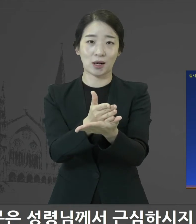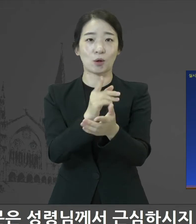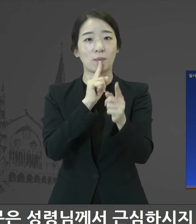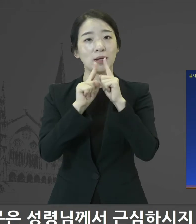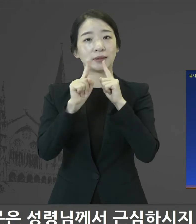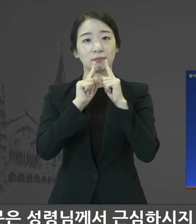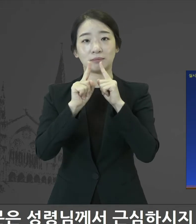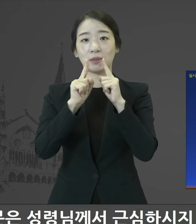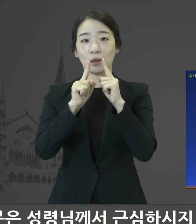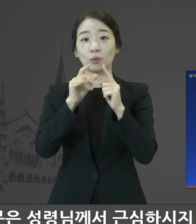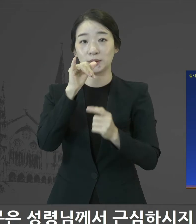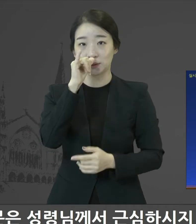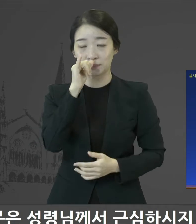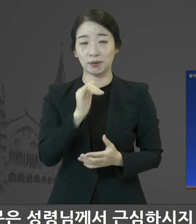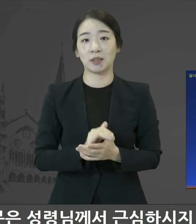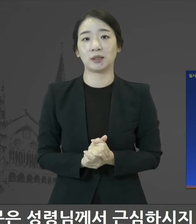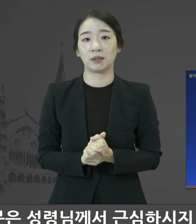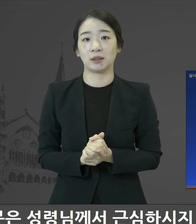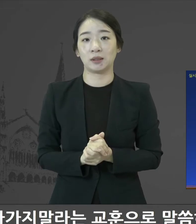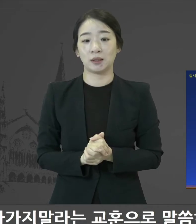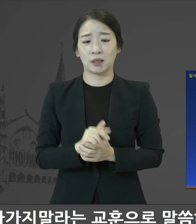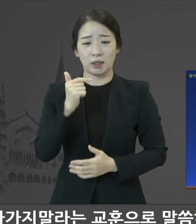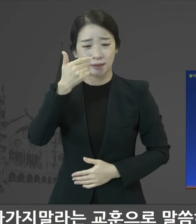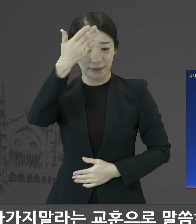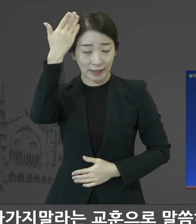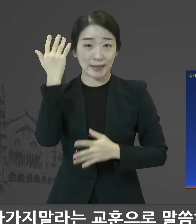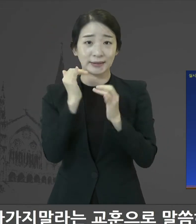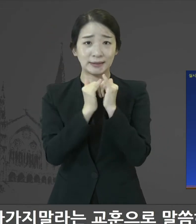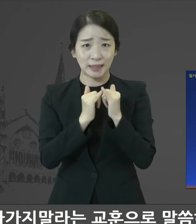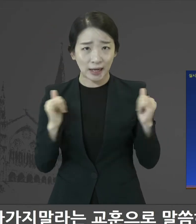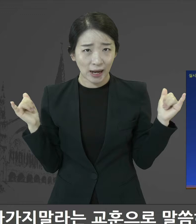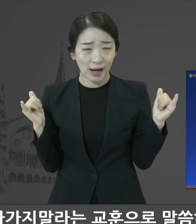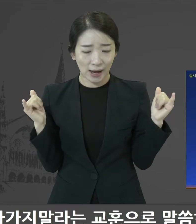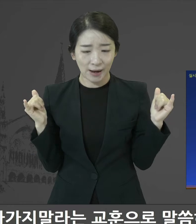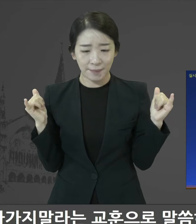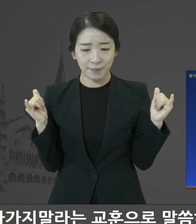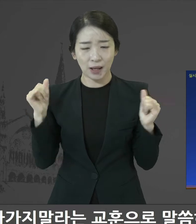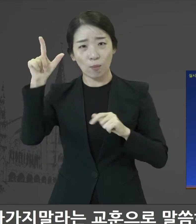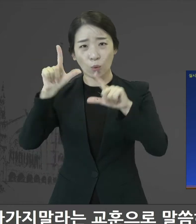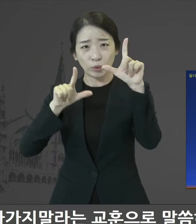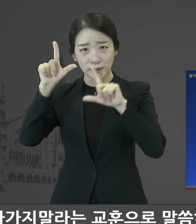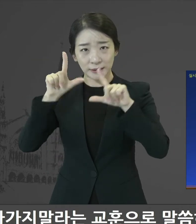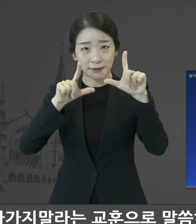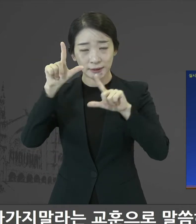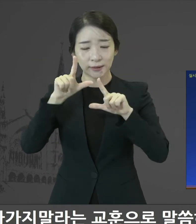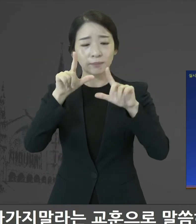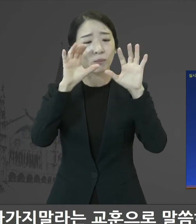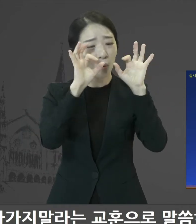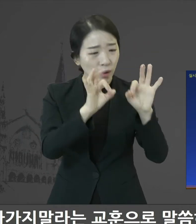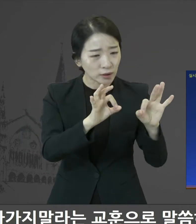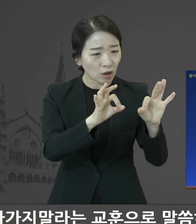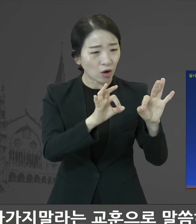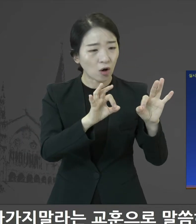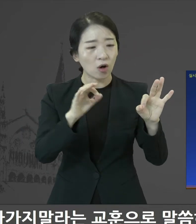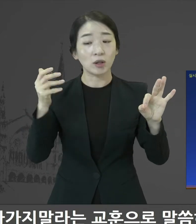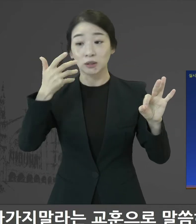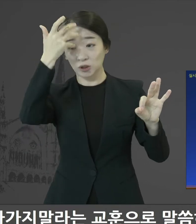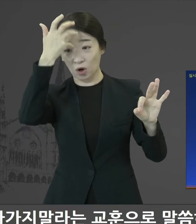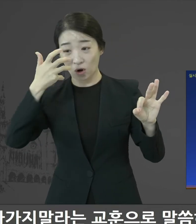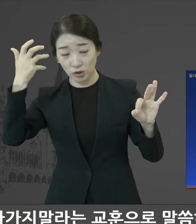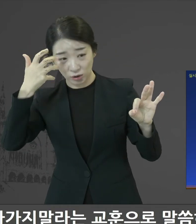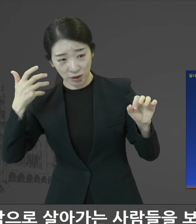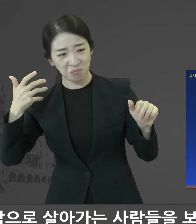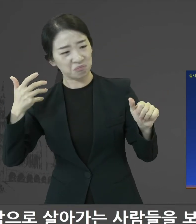때 성령께서 그 옛사람으로 살아가는 사람들을 보시면서 근심하신다는 겁니다.